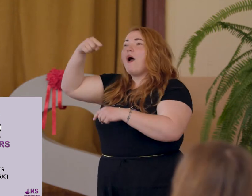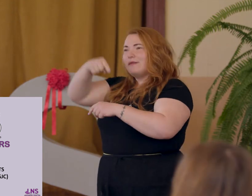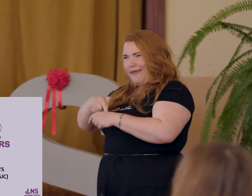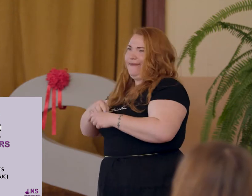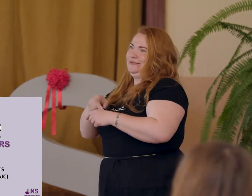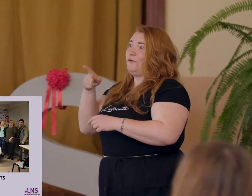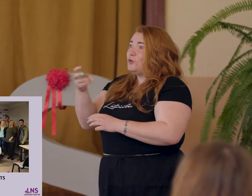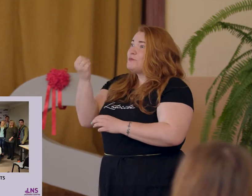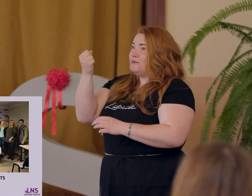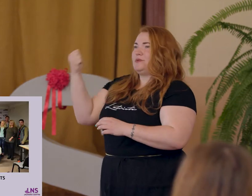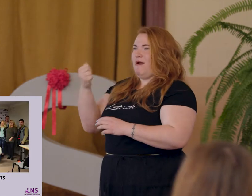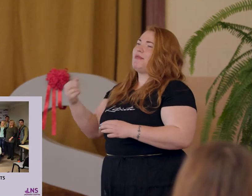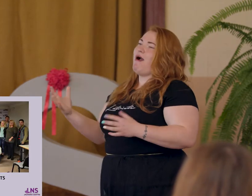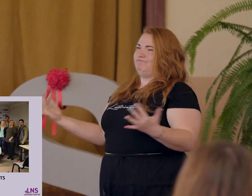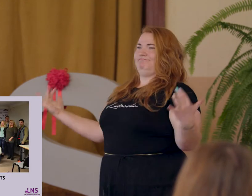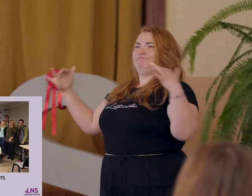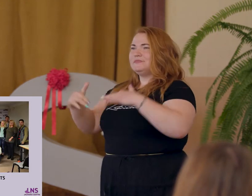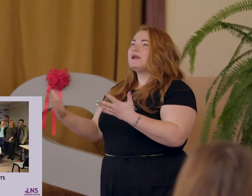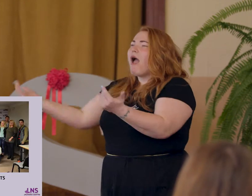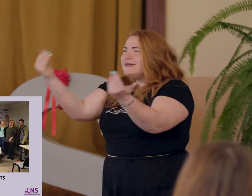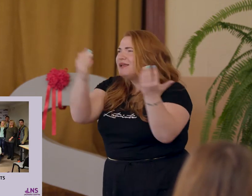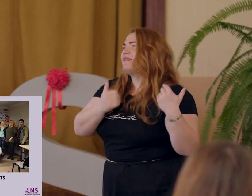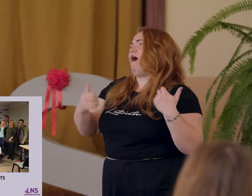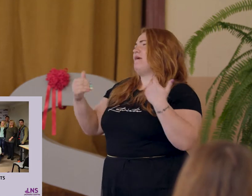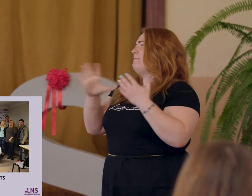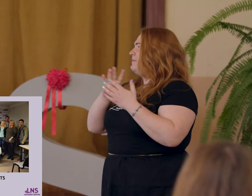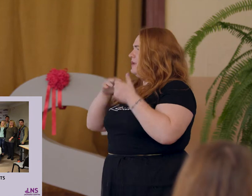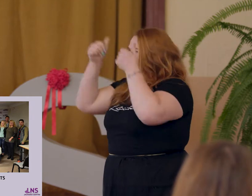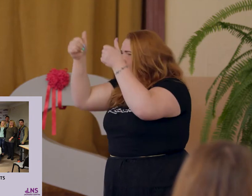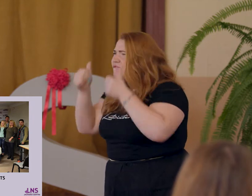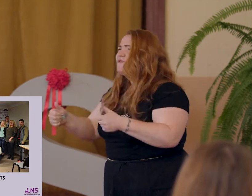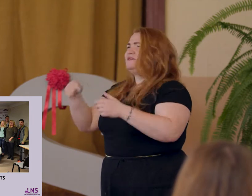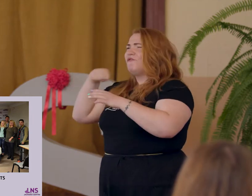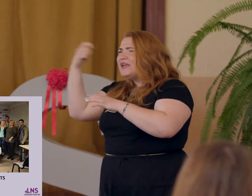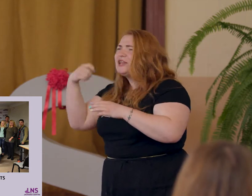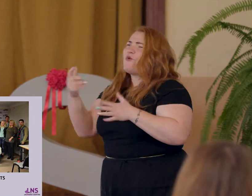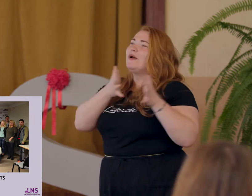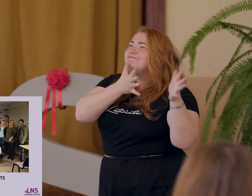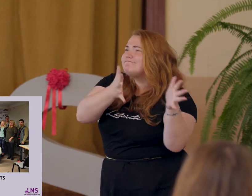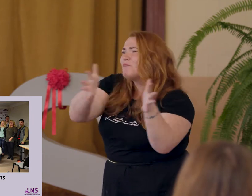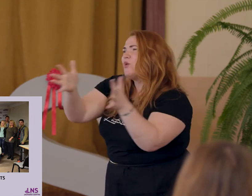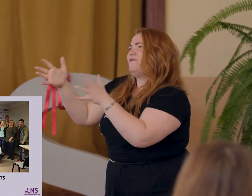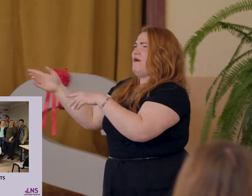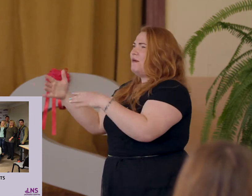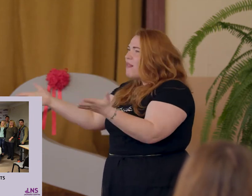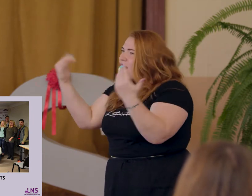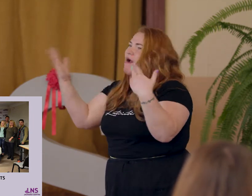protams, šoreiz pirmo reizi 2015. Gadā pulcējušies tika organizēts, bija arī mēs